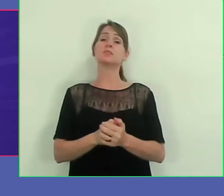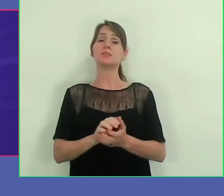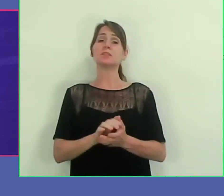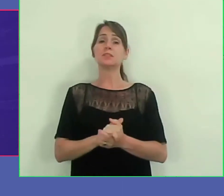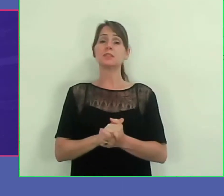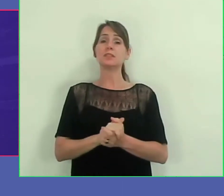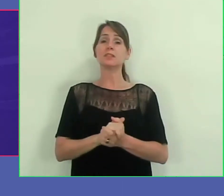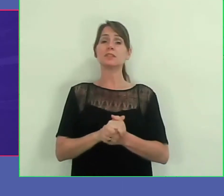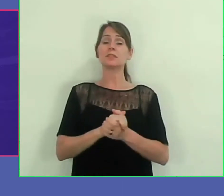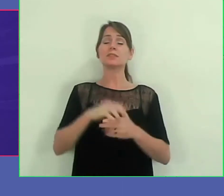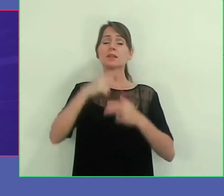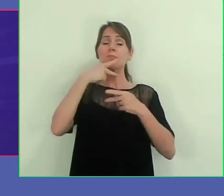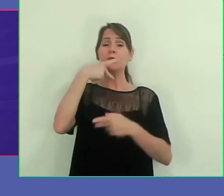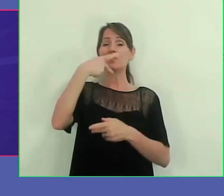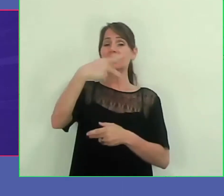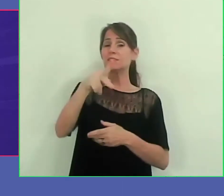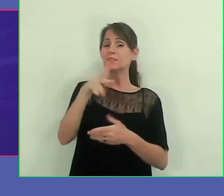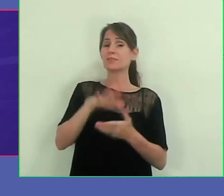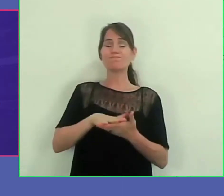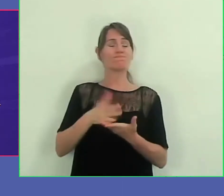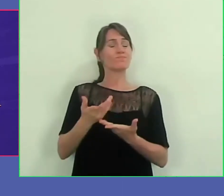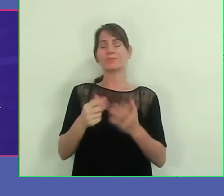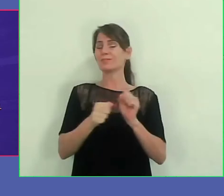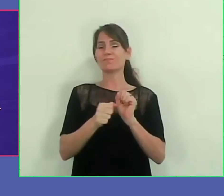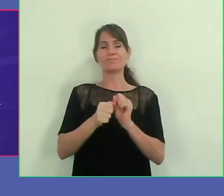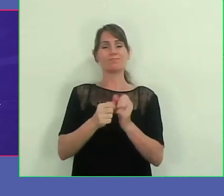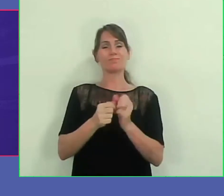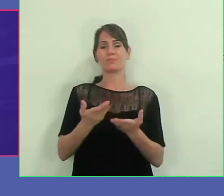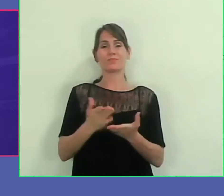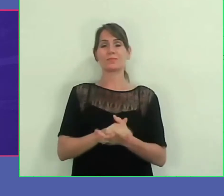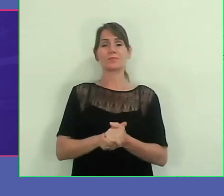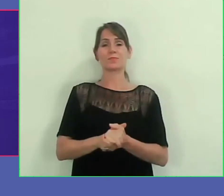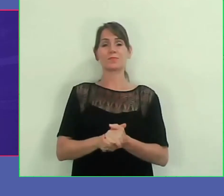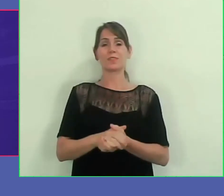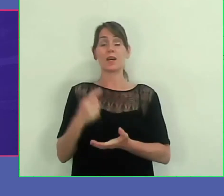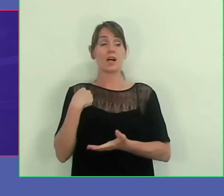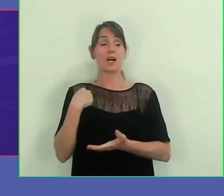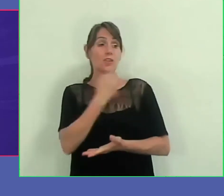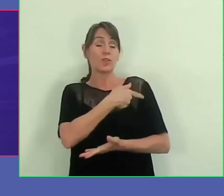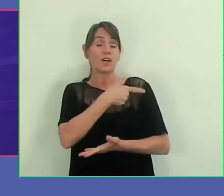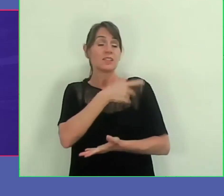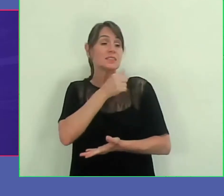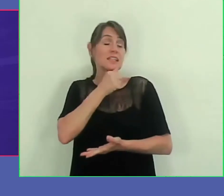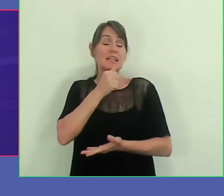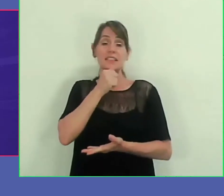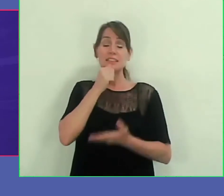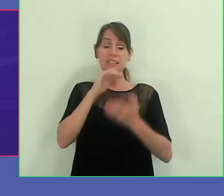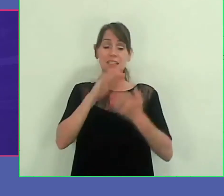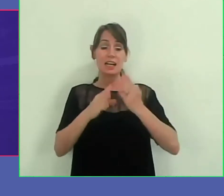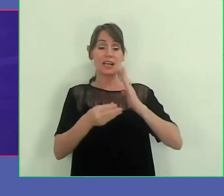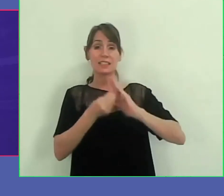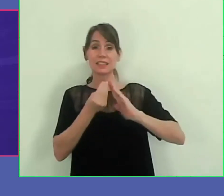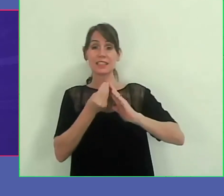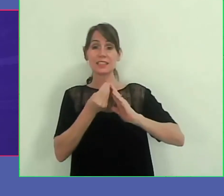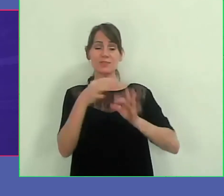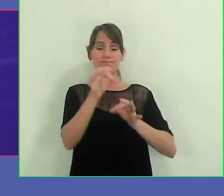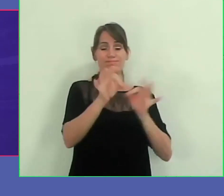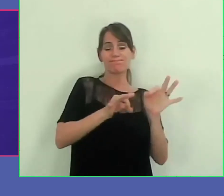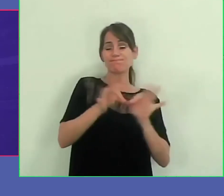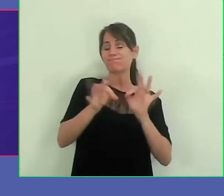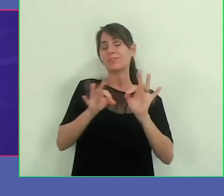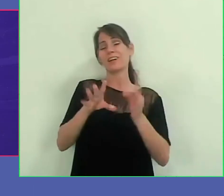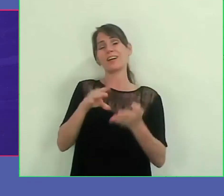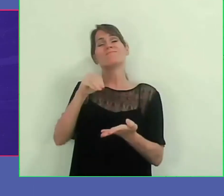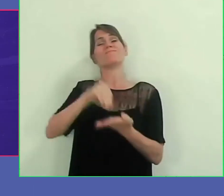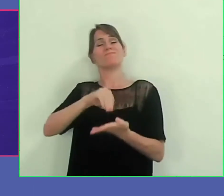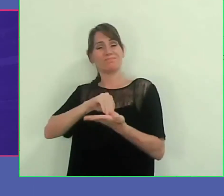foi cumprida. Ainda nós não vemos a igreja totalmente edificada. Portanto, irmãos, esta é a